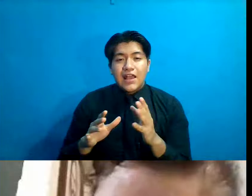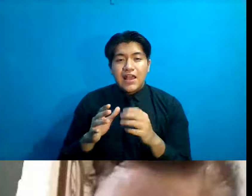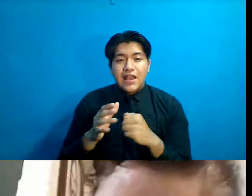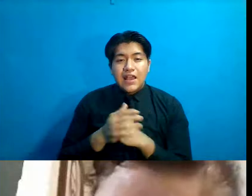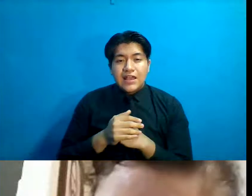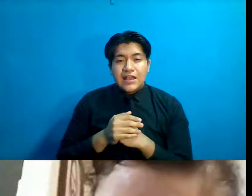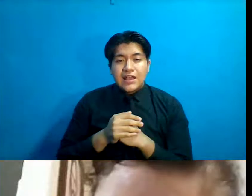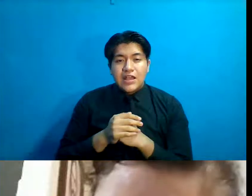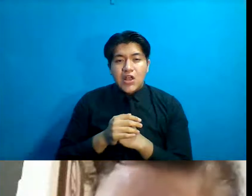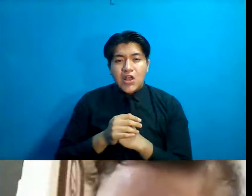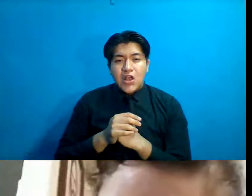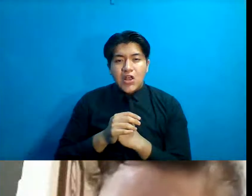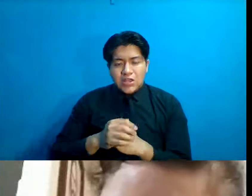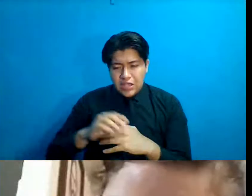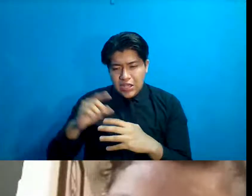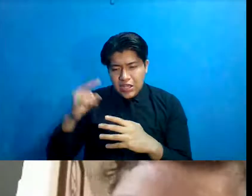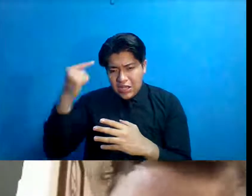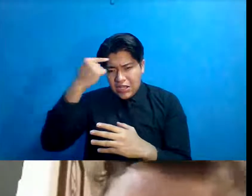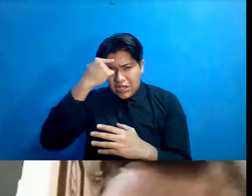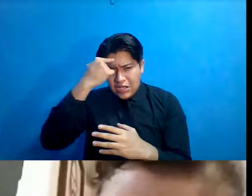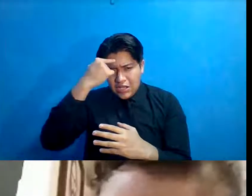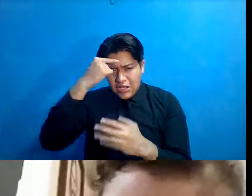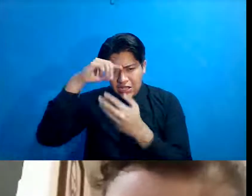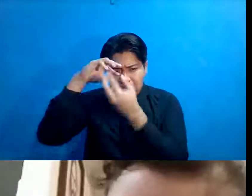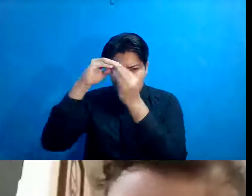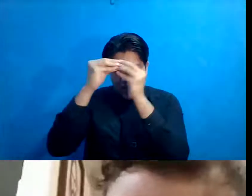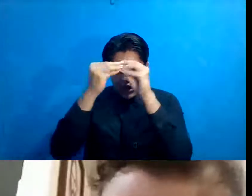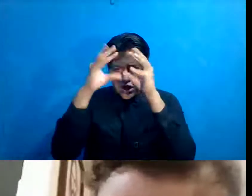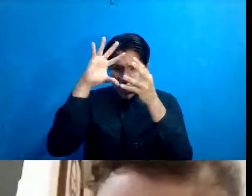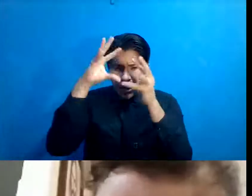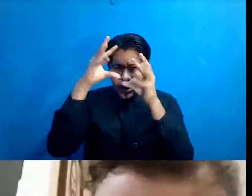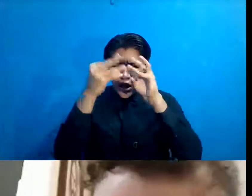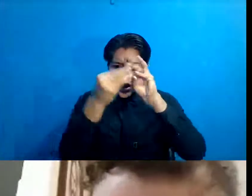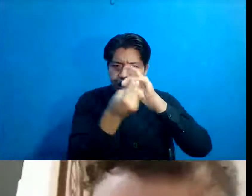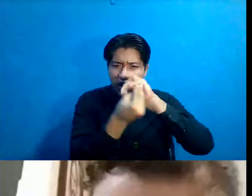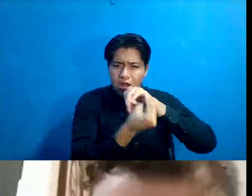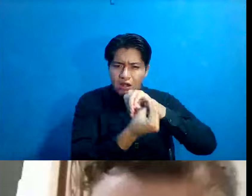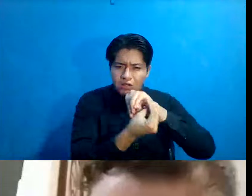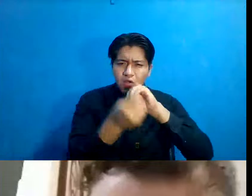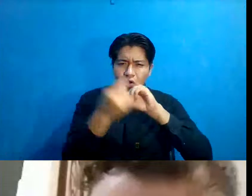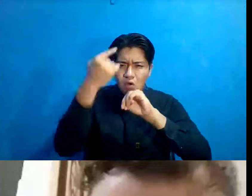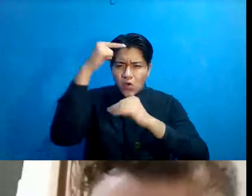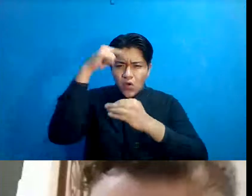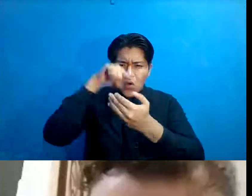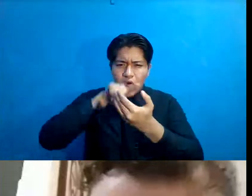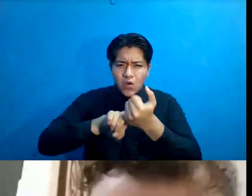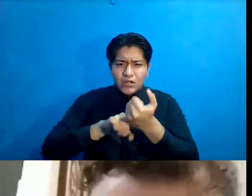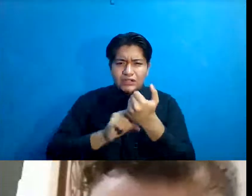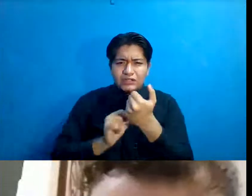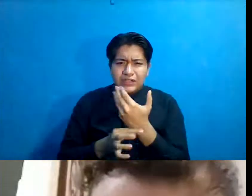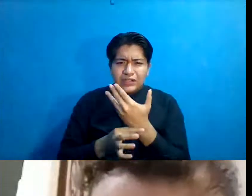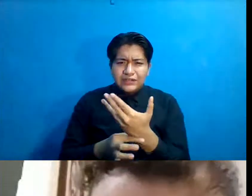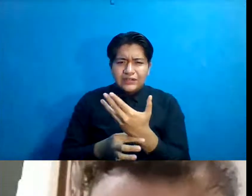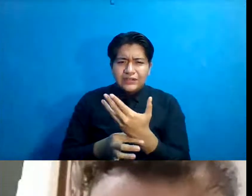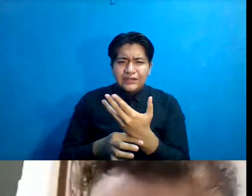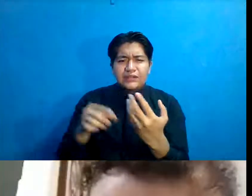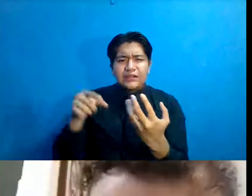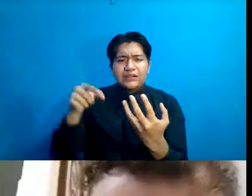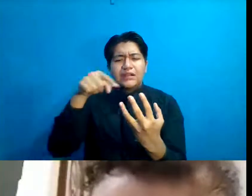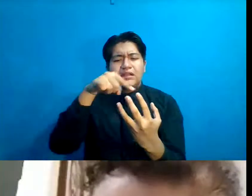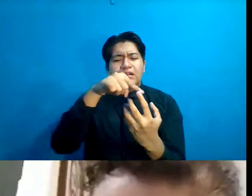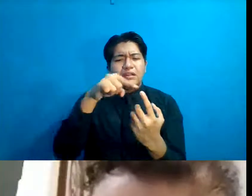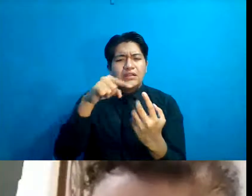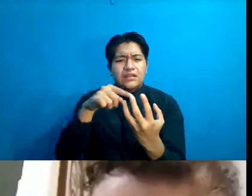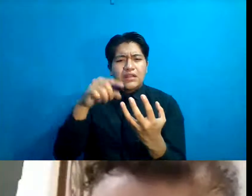intracerebrales de cómo se produce, cuál es el núcleo para decir dónde se activa cada elemento